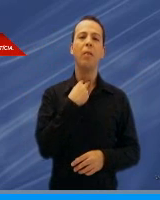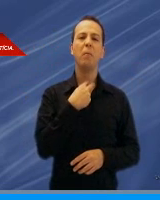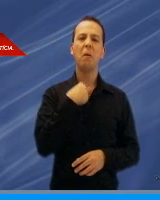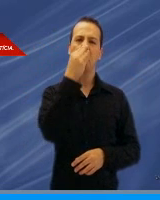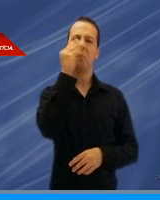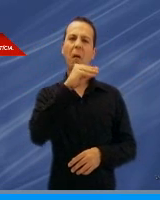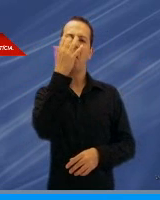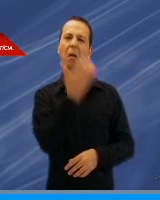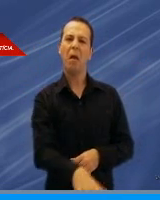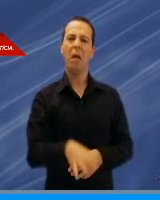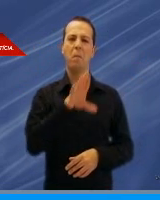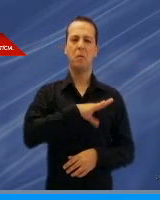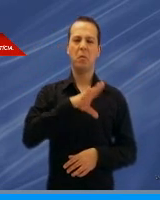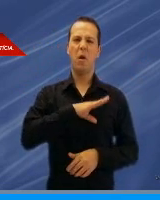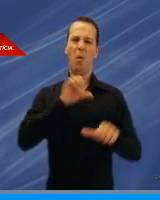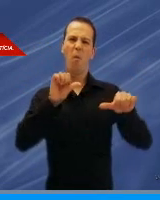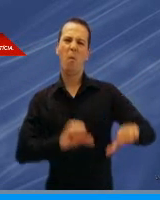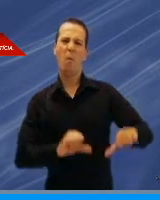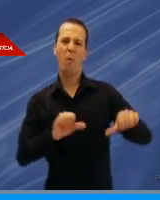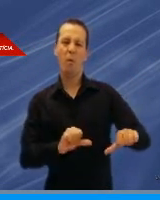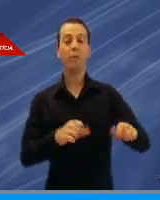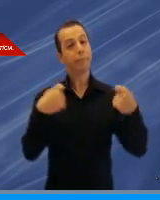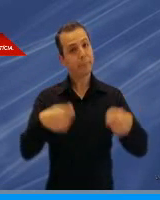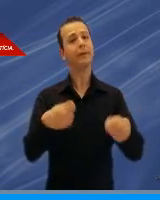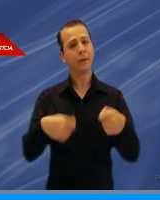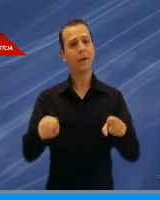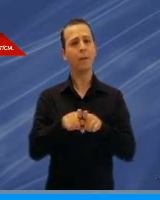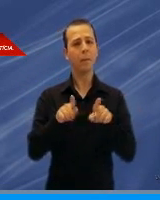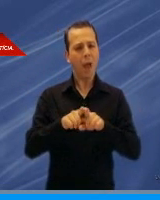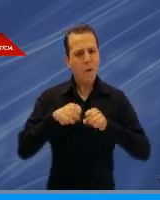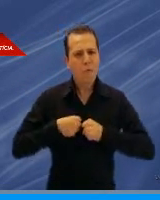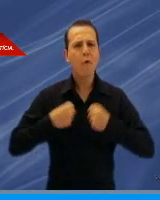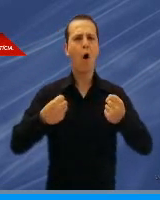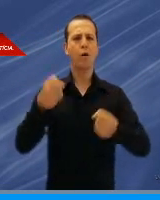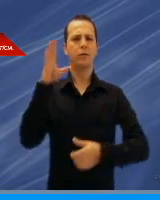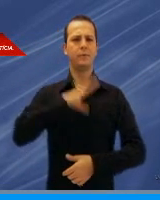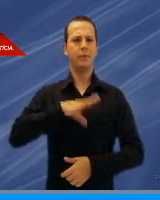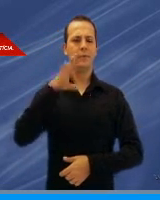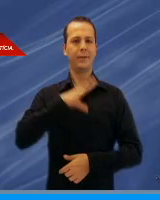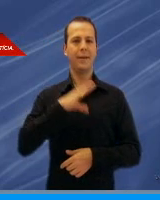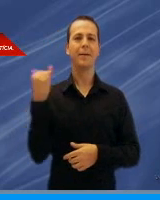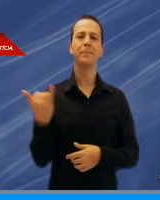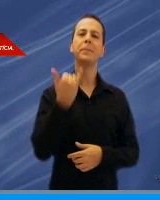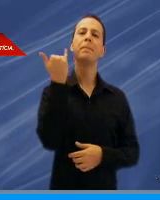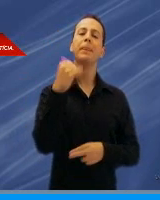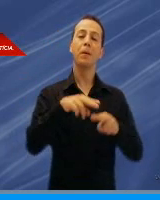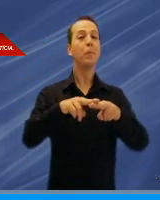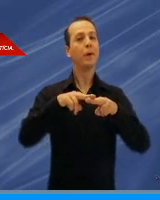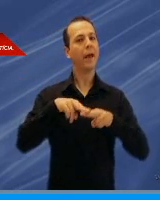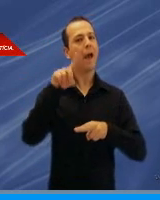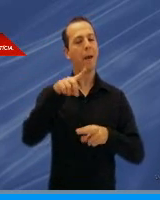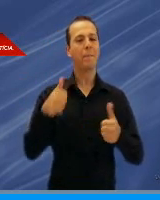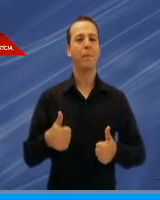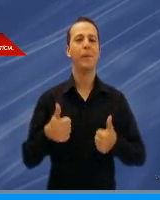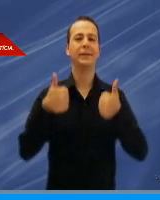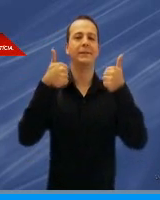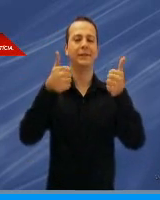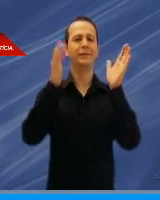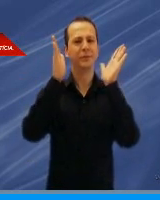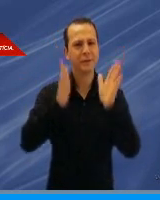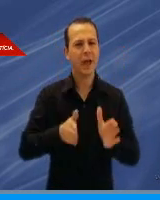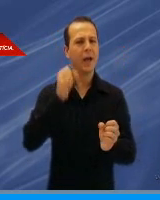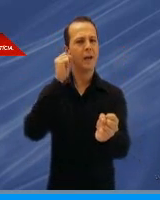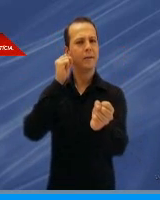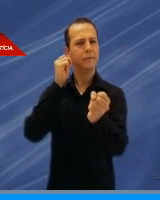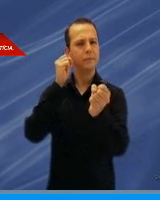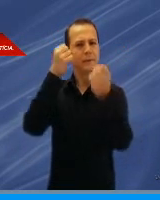negando, inclusive, a aprender português. Então, por um lado, a gente tem uma notícia muito positiva aí, que